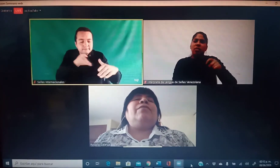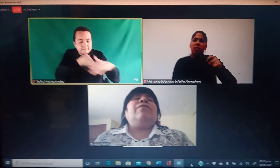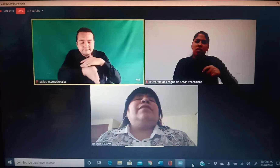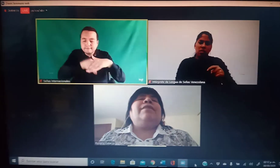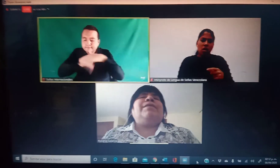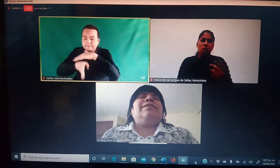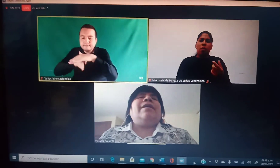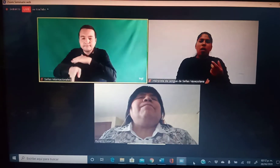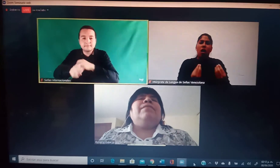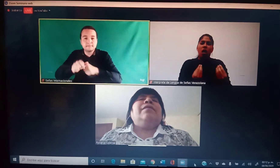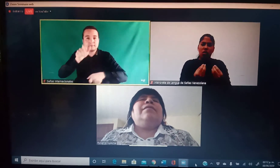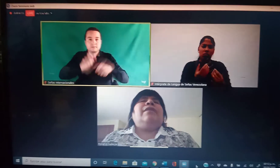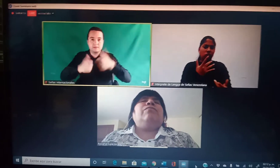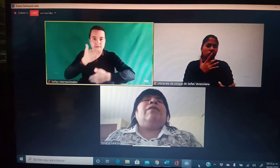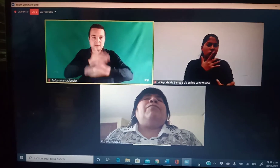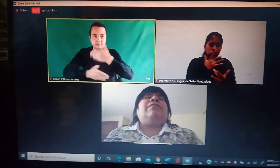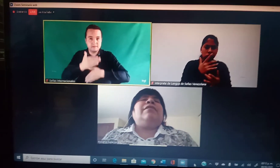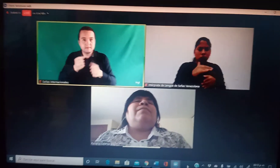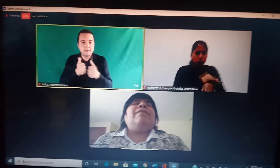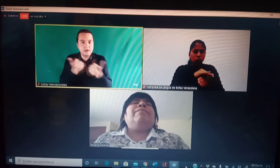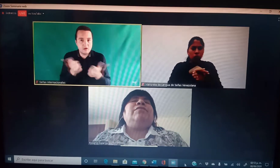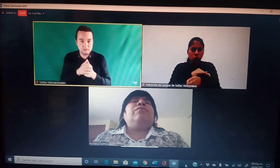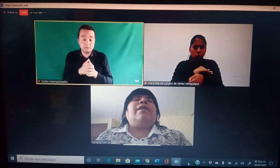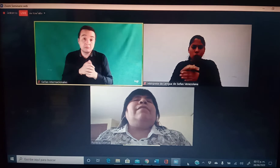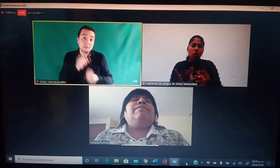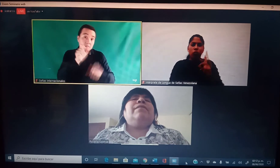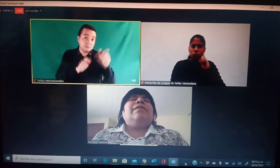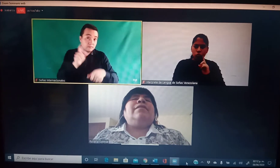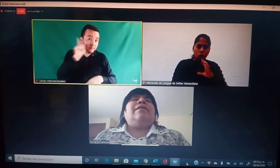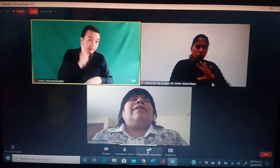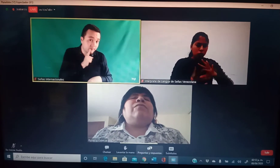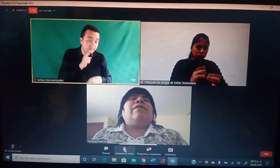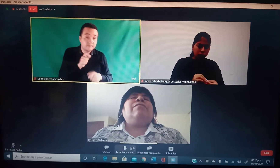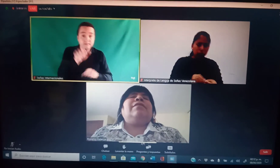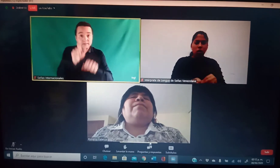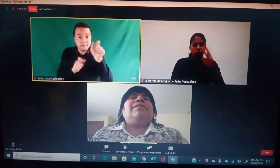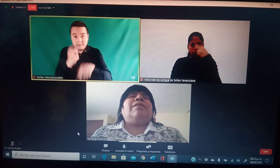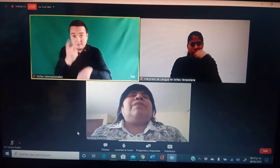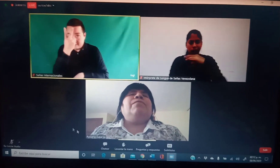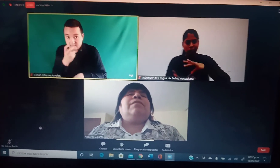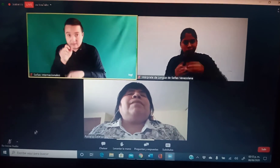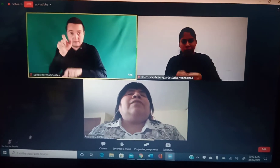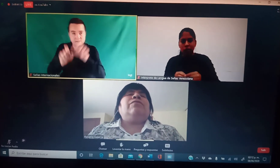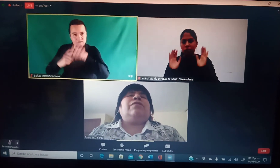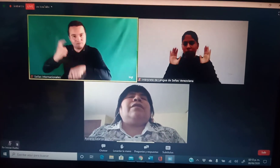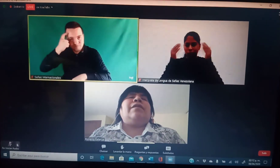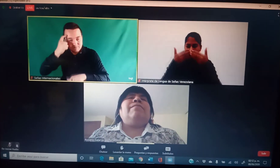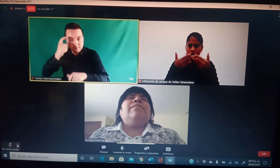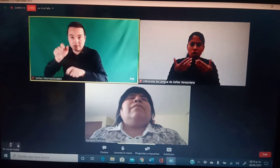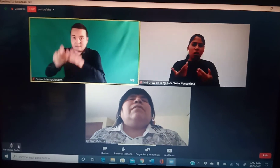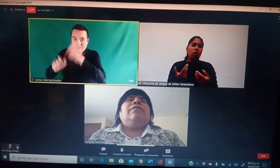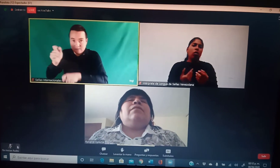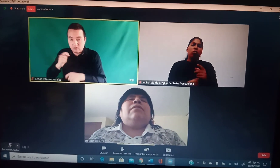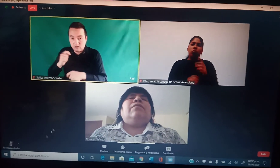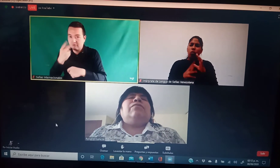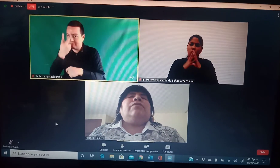personas con discapacidad, tanto auditiva, visual, intelectual, discapacidad múltiple y sobre ceguera.